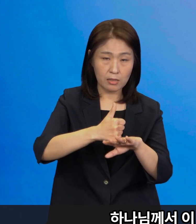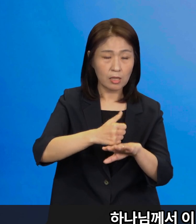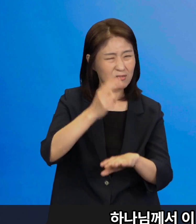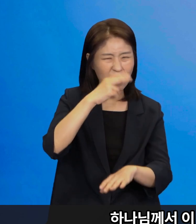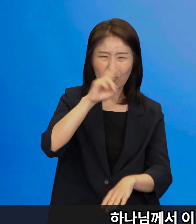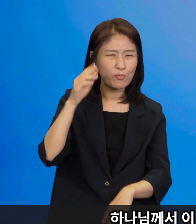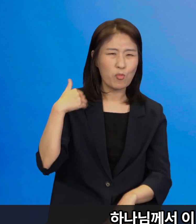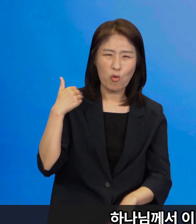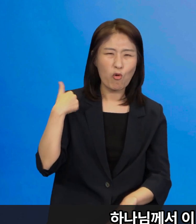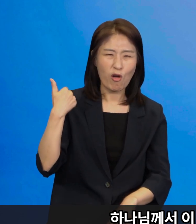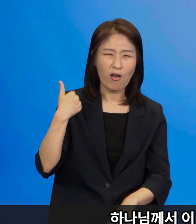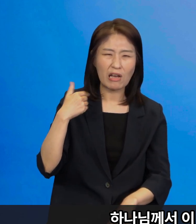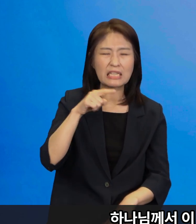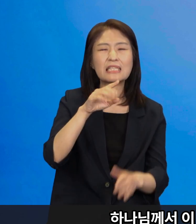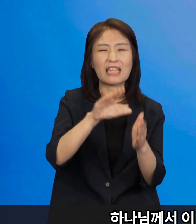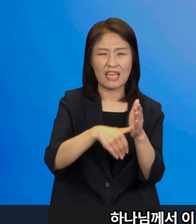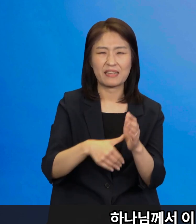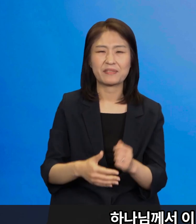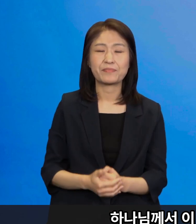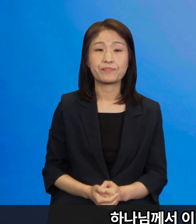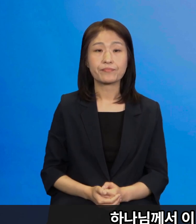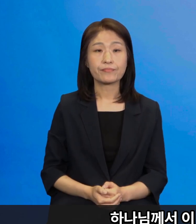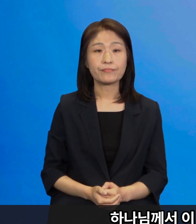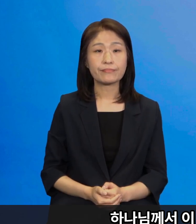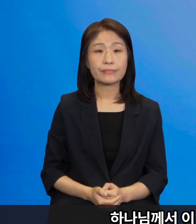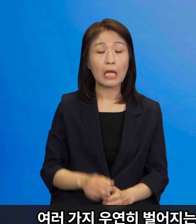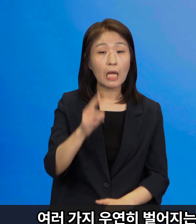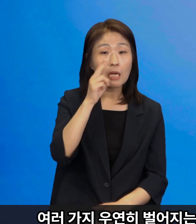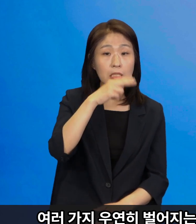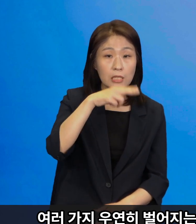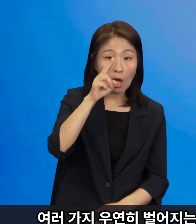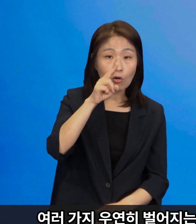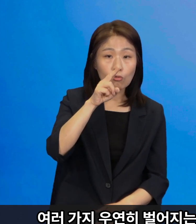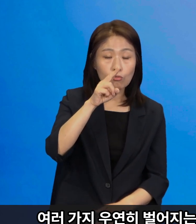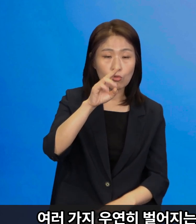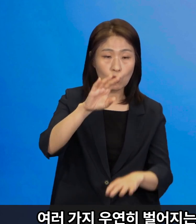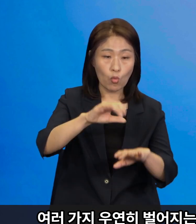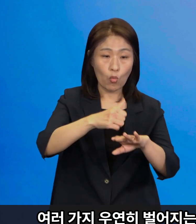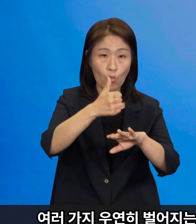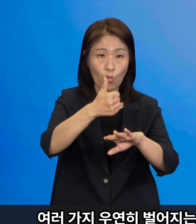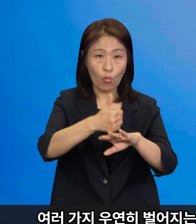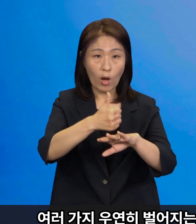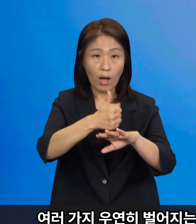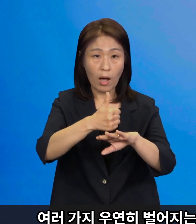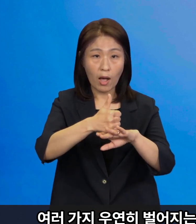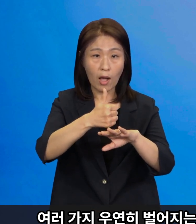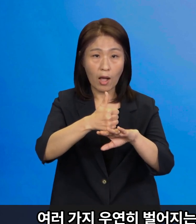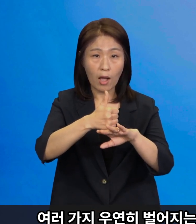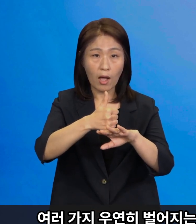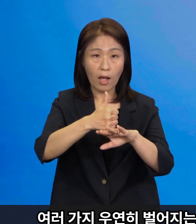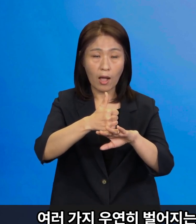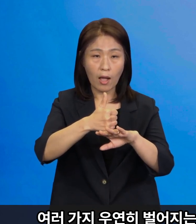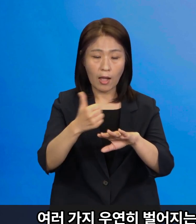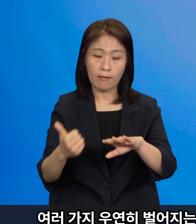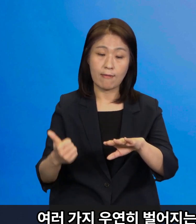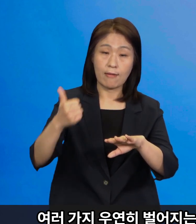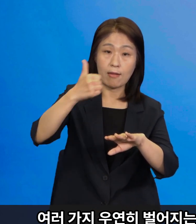자, 하나님께서 이 사울을 왕으로 삼기 위해서 여러 가지 우연히 벌어지는